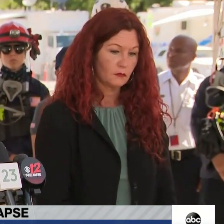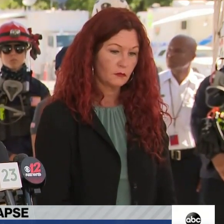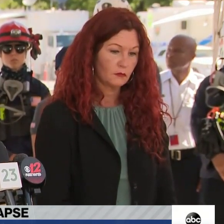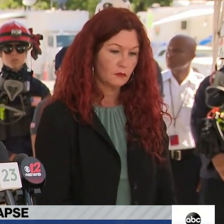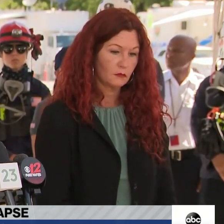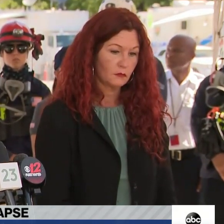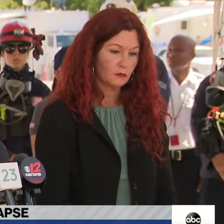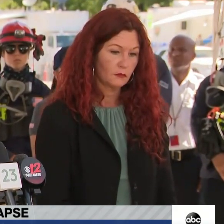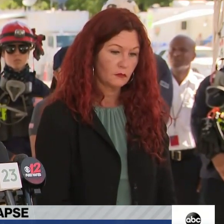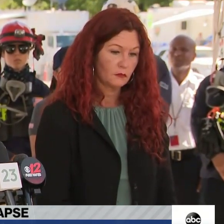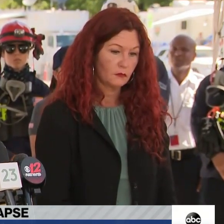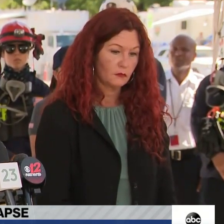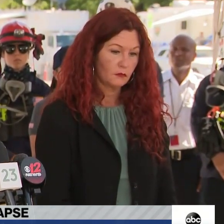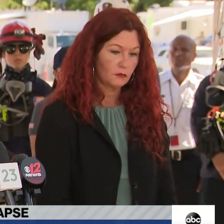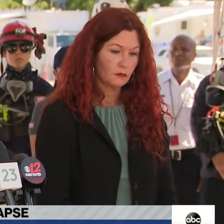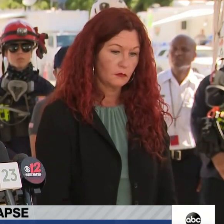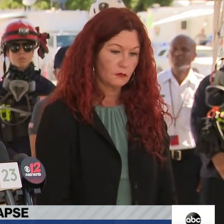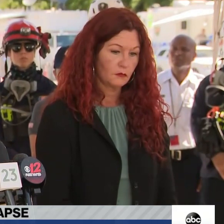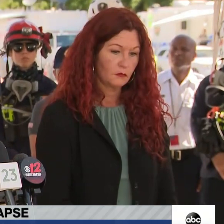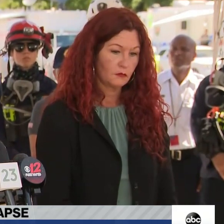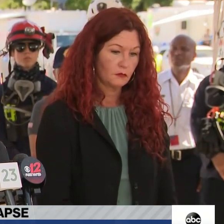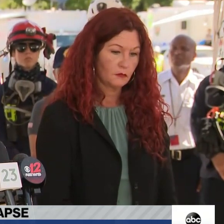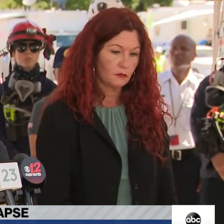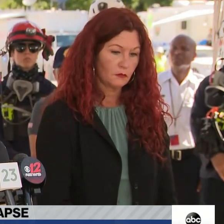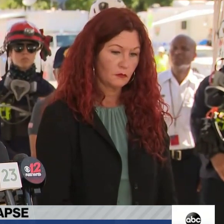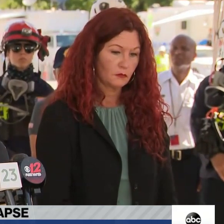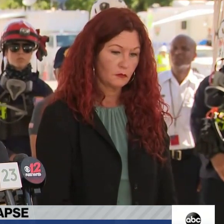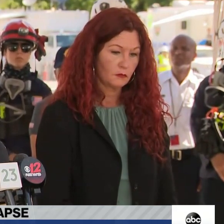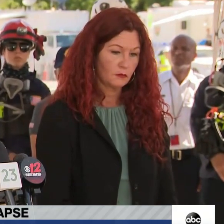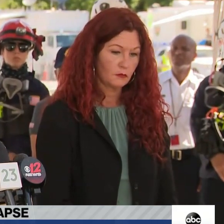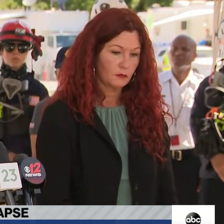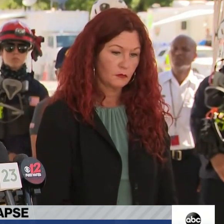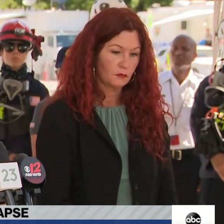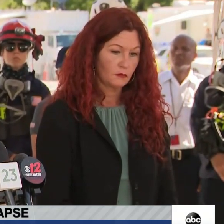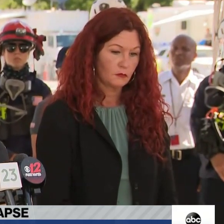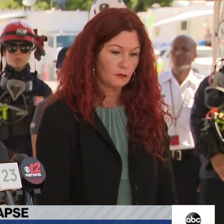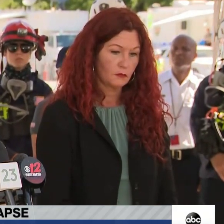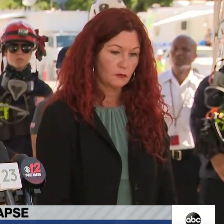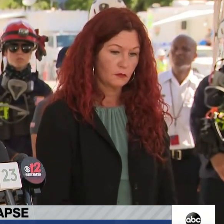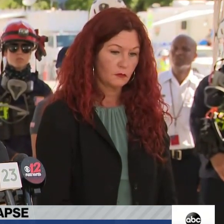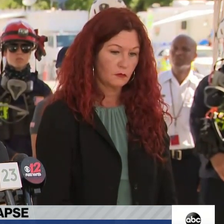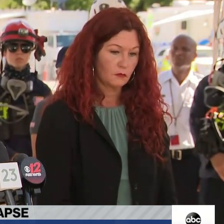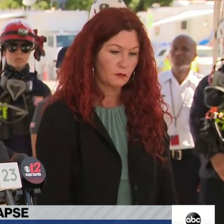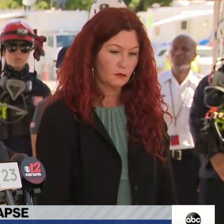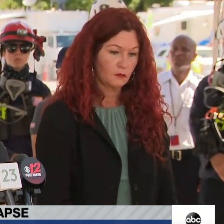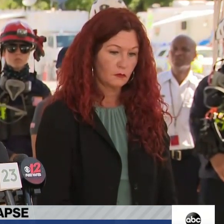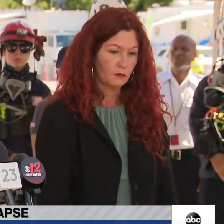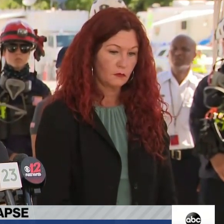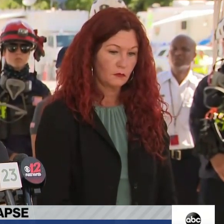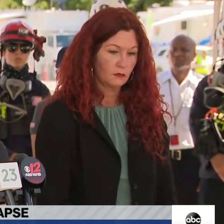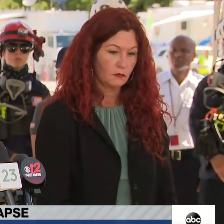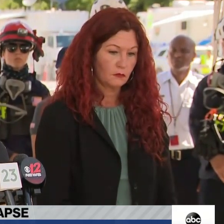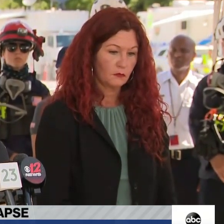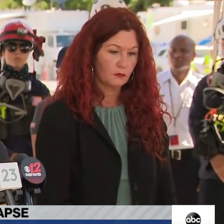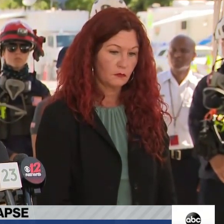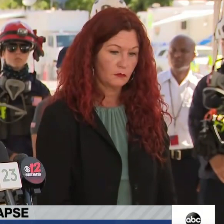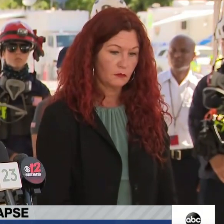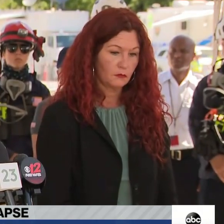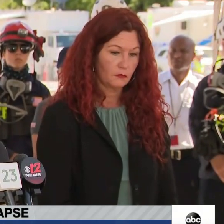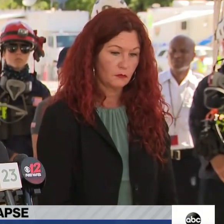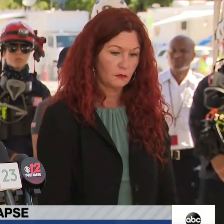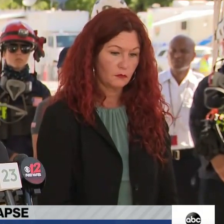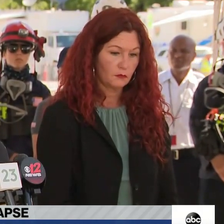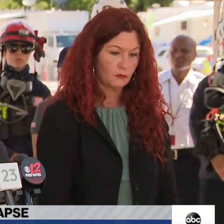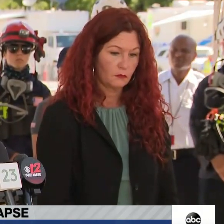es la demolición. El gobernador también anunció que el Estado va a pagar todos los costos asociados con la